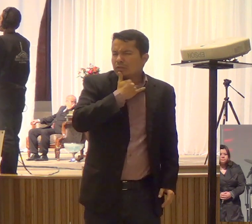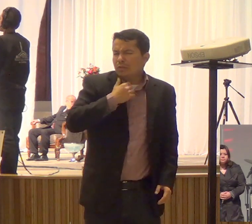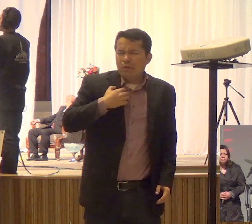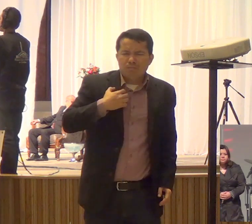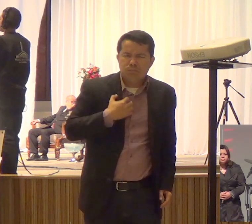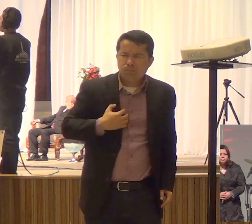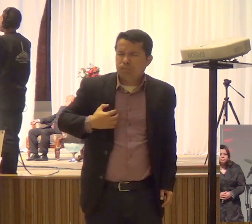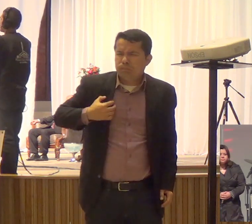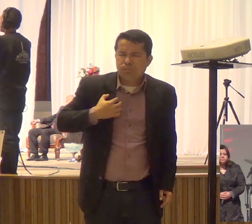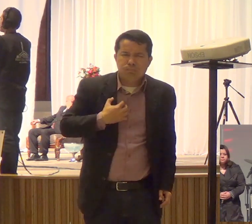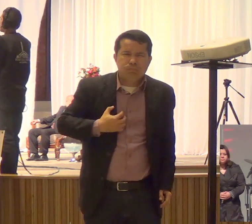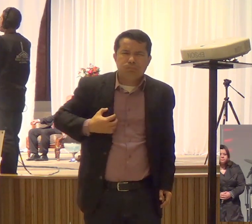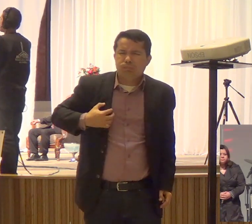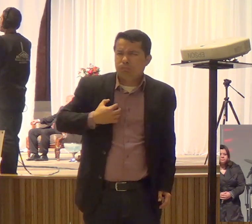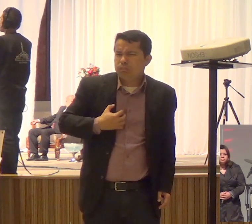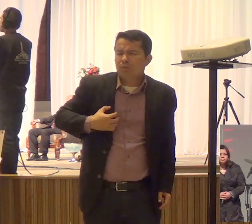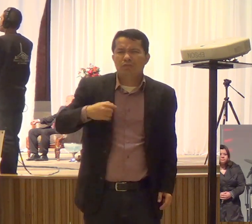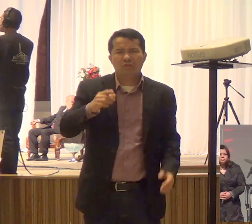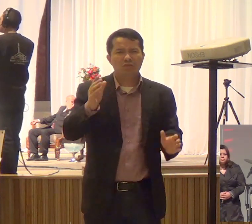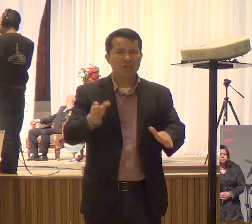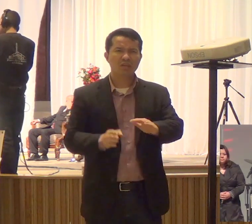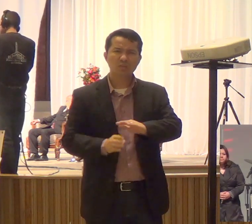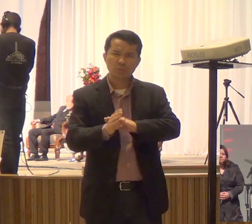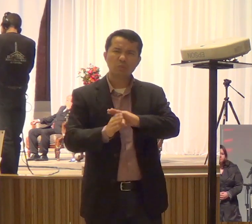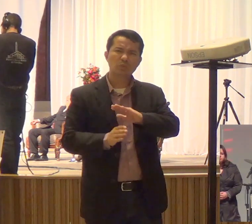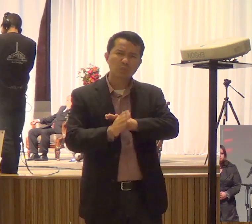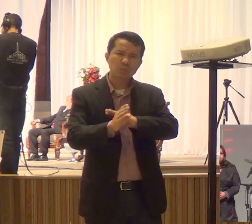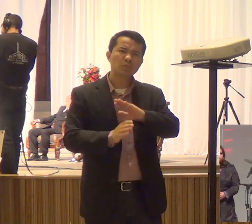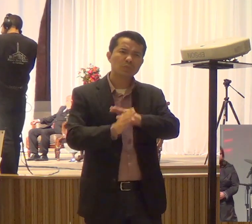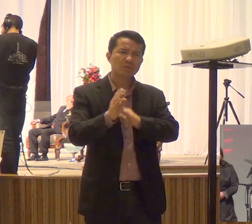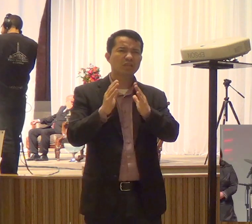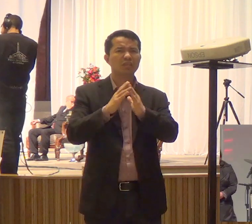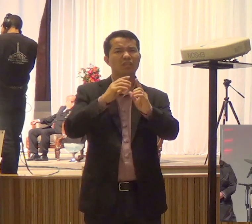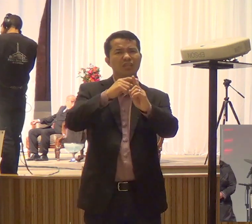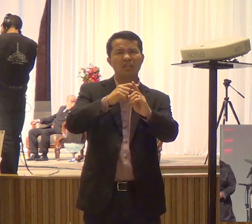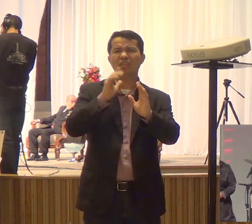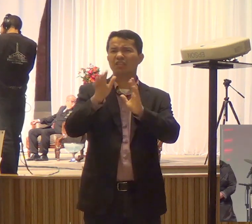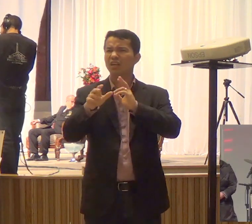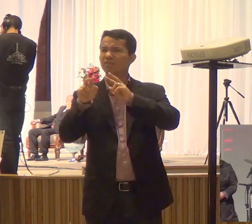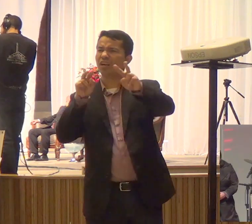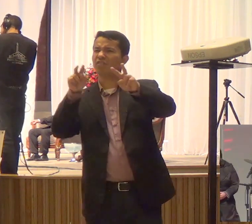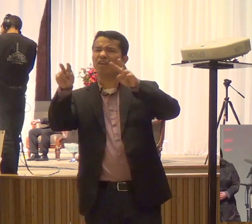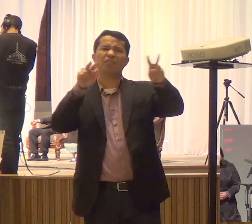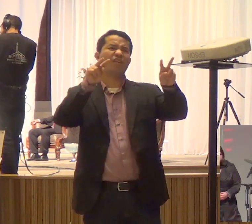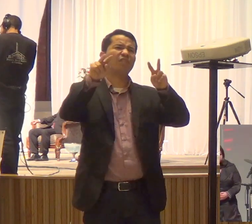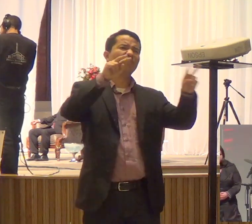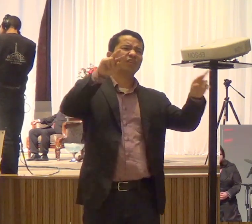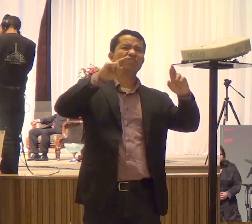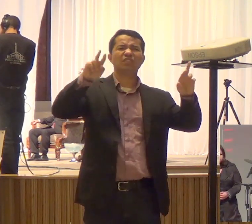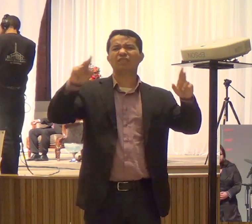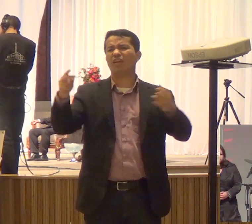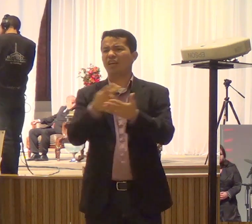noite, frequentando igreja, ouvindo tudo sobre tudo, vendo gente ao seu redor